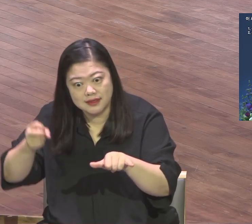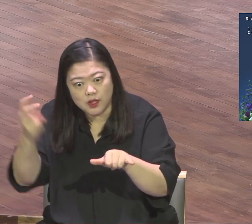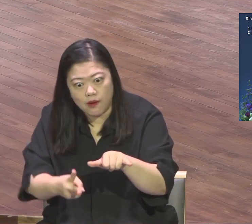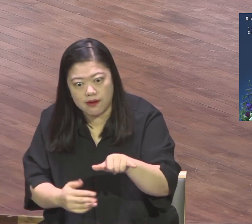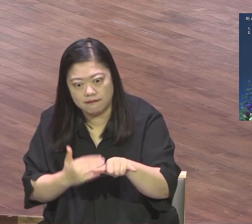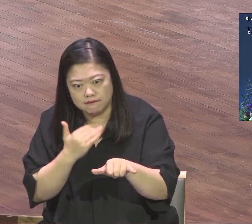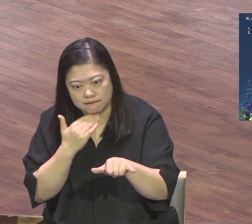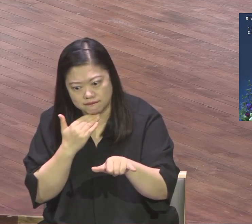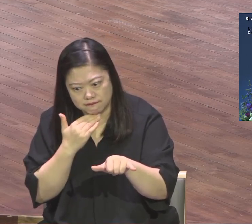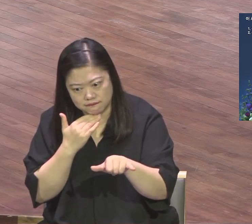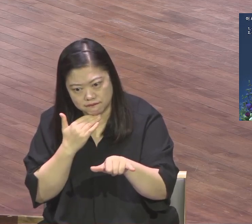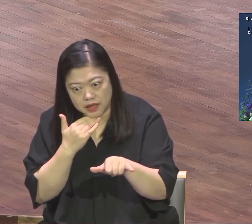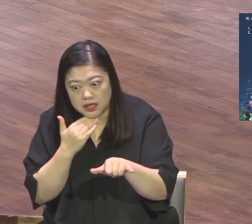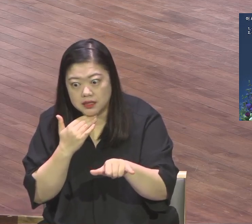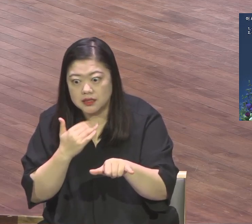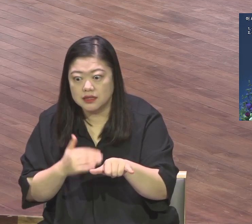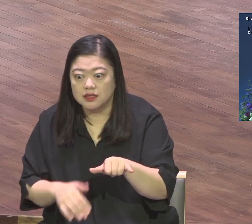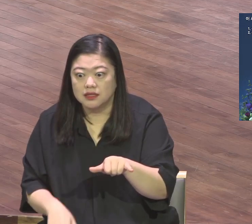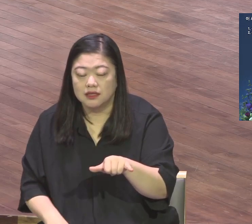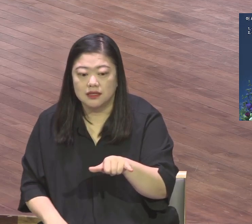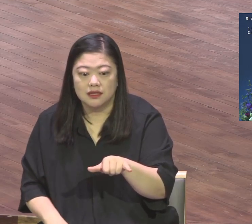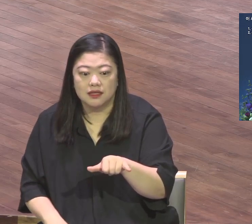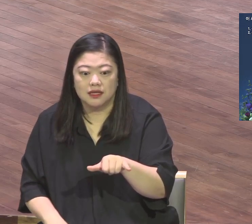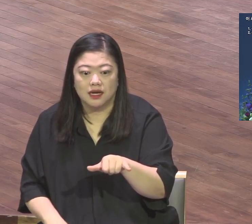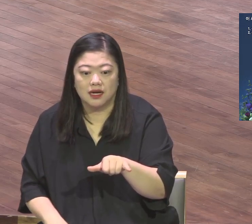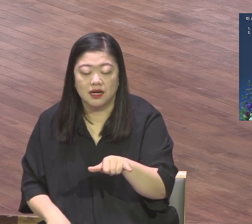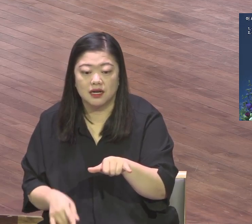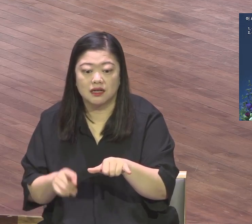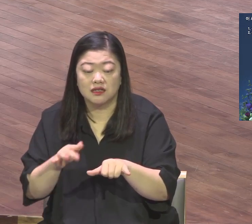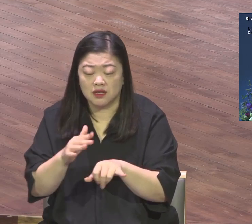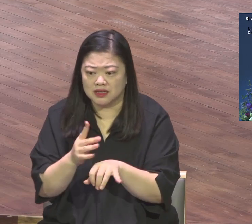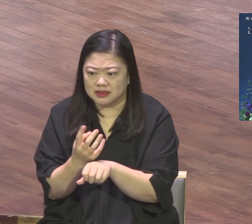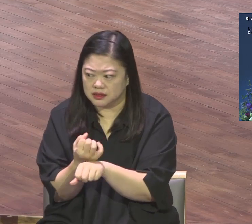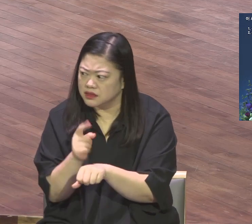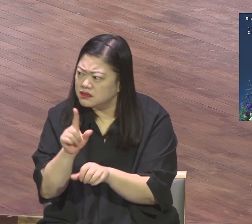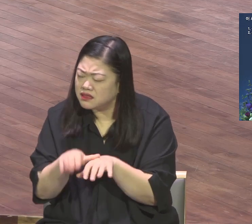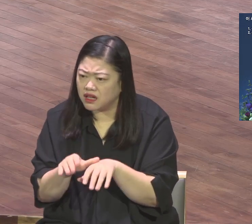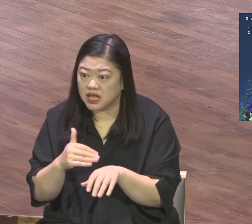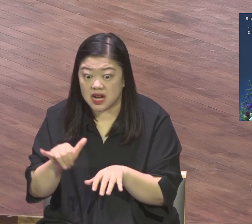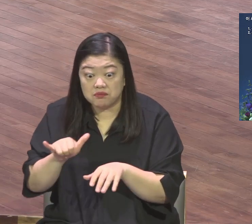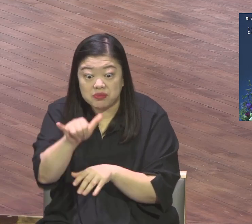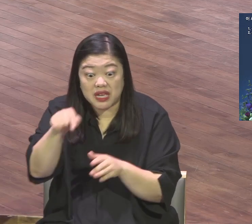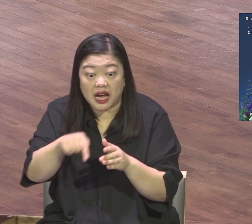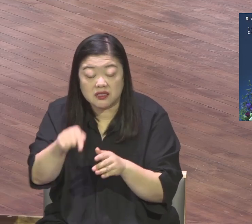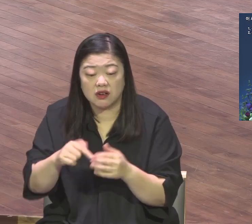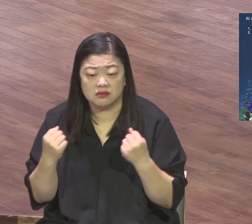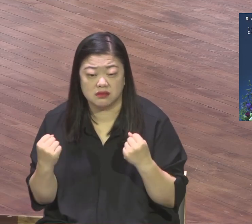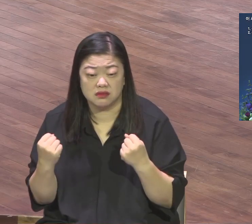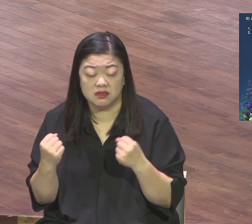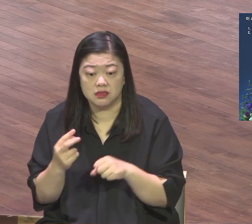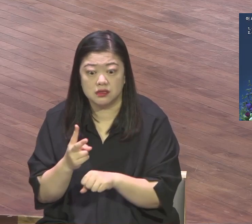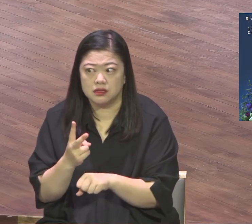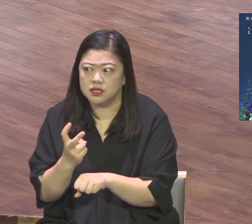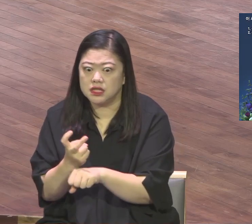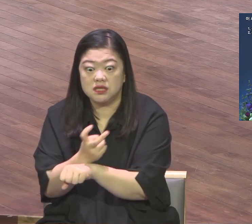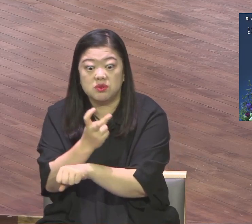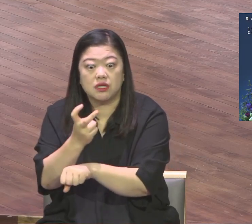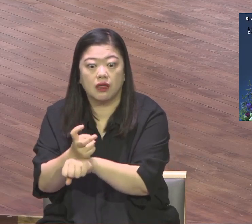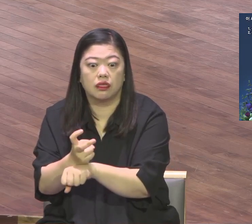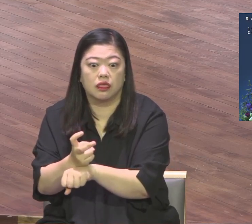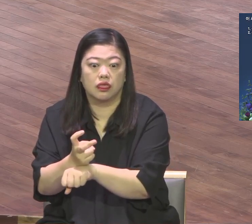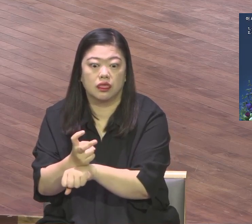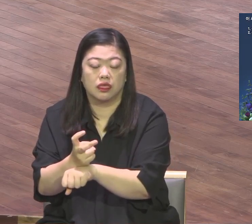나고 시차도 없고 신기하지 않아요? 정반대로 일주일 갔다 왔는데 시차 전혀